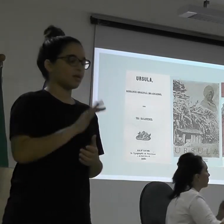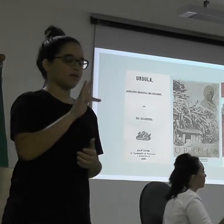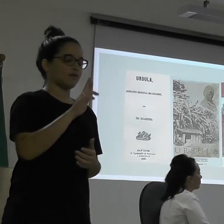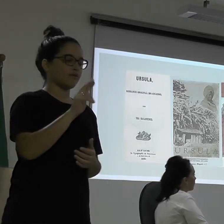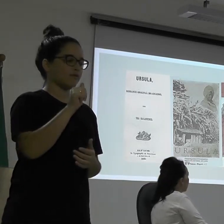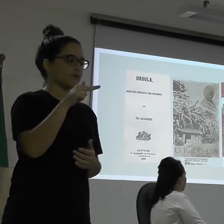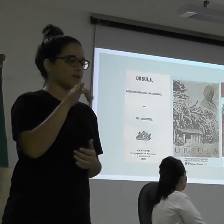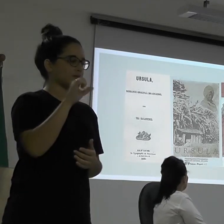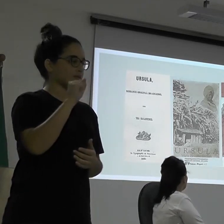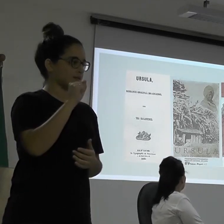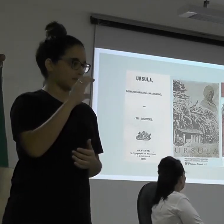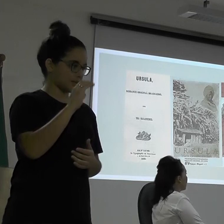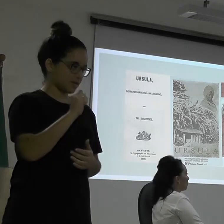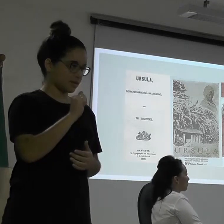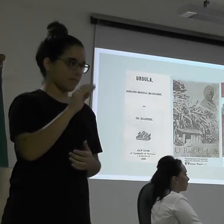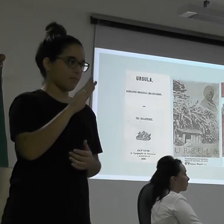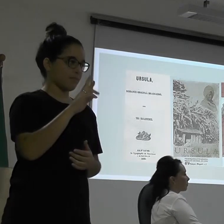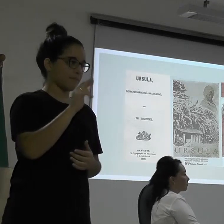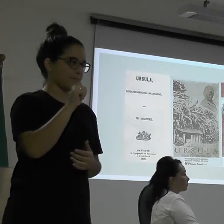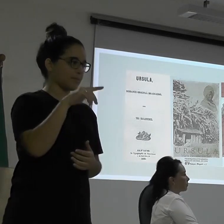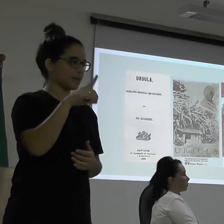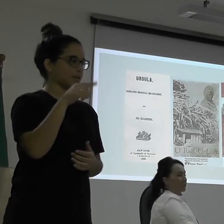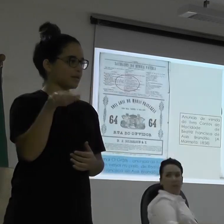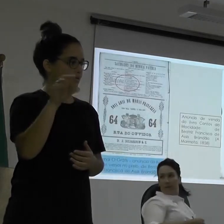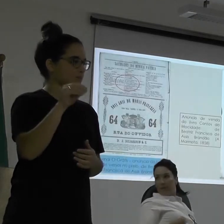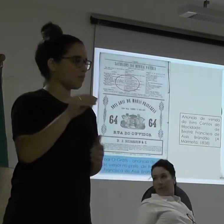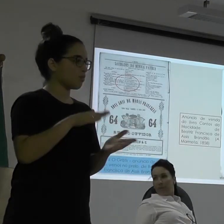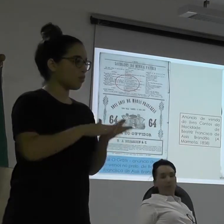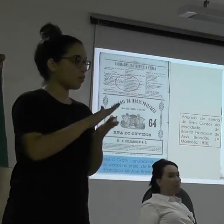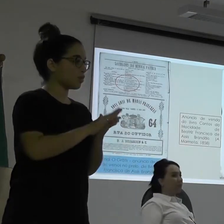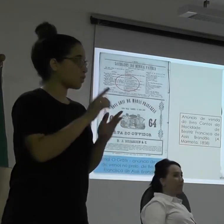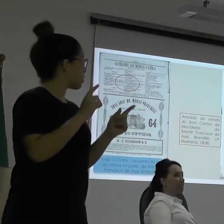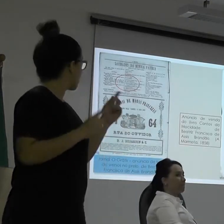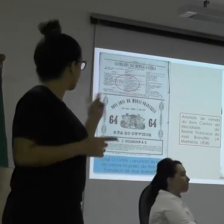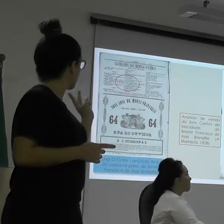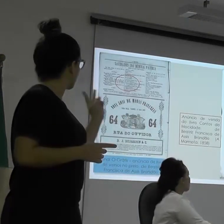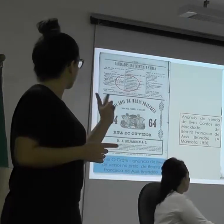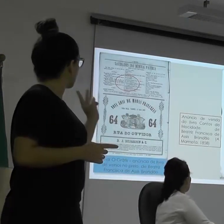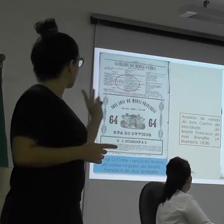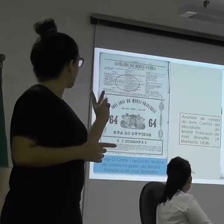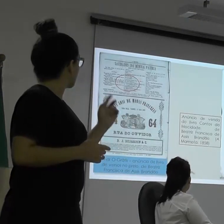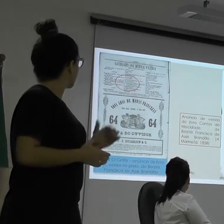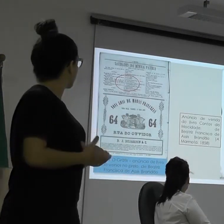poética, publicou Contos da Mocidade e Bazar Volante,